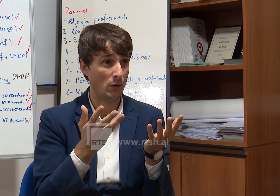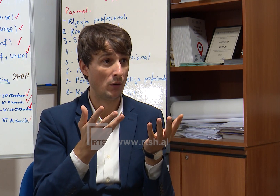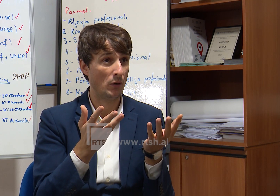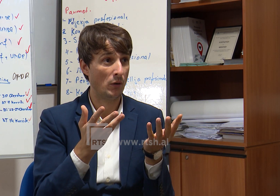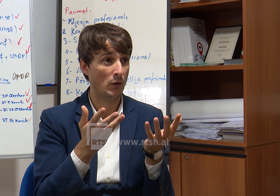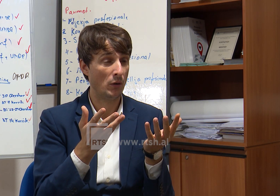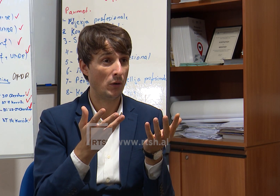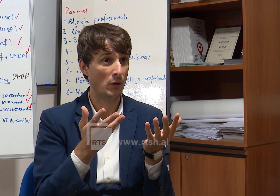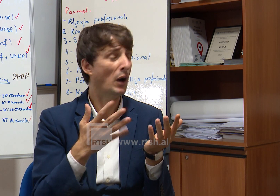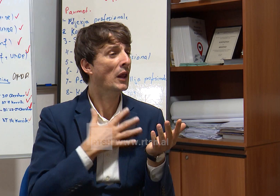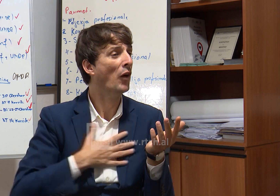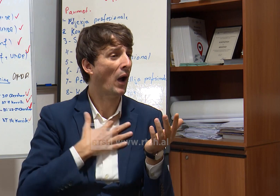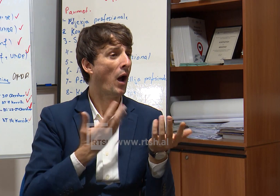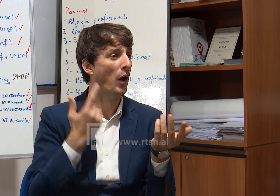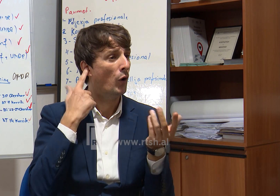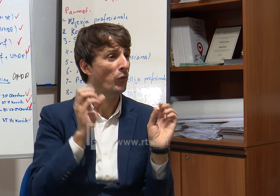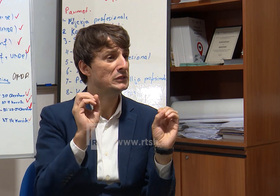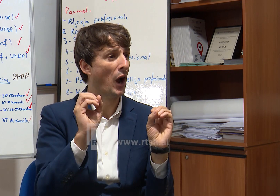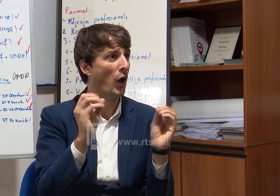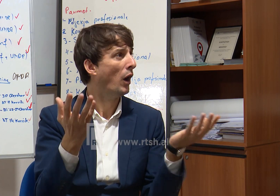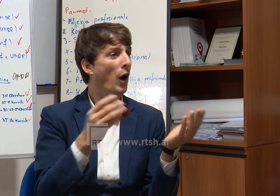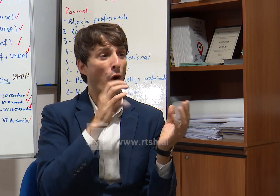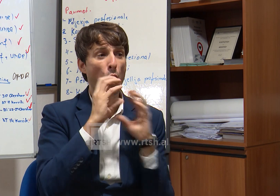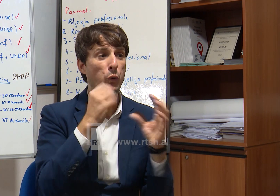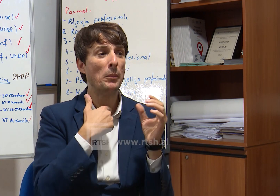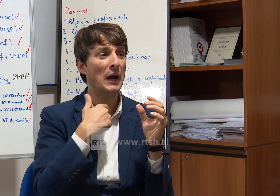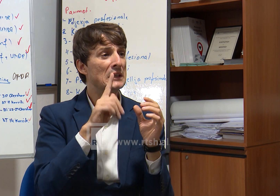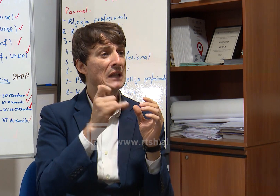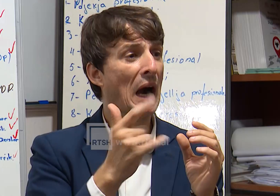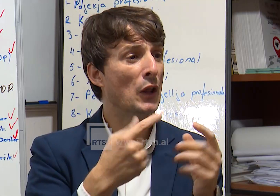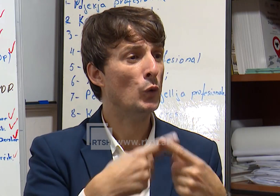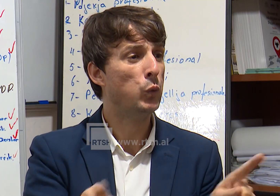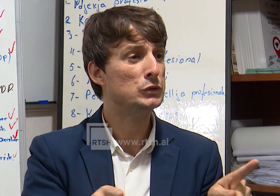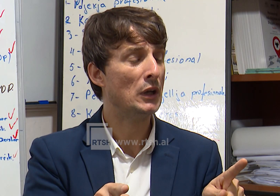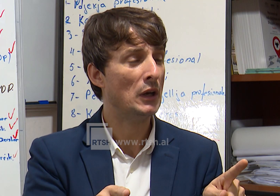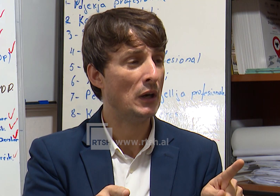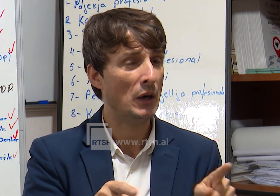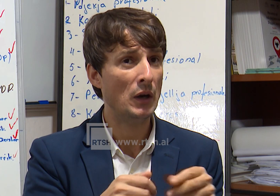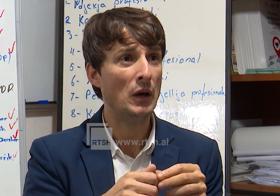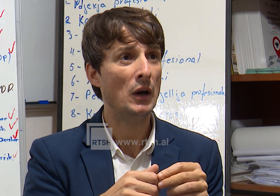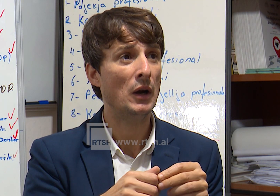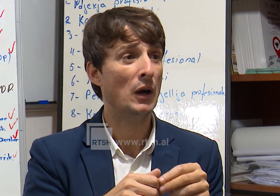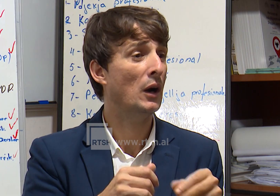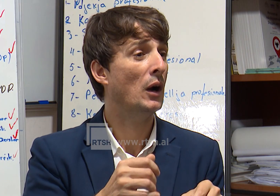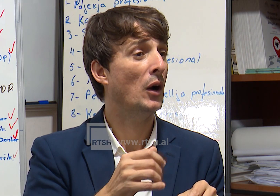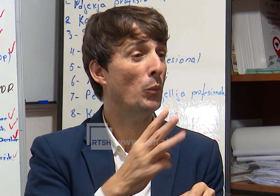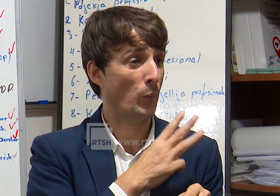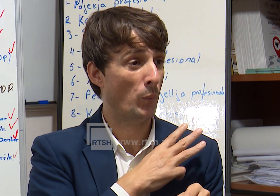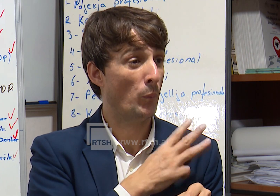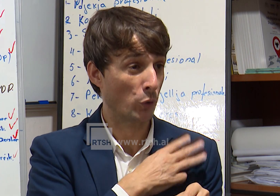vetëm lëvizjet e satingujt. Imitoja lëvizjet kur doja një akullorje për shembull. Dhe aty e kam kuptuar prindërit që kam dëmtuar dëgjimin. Por për fatin